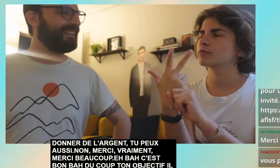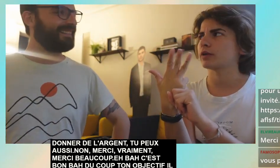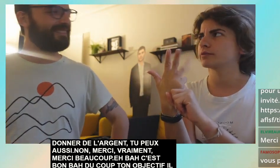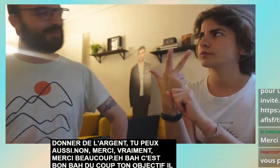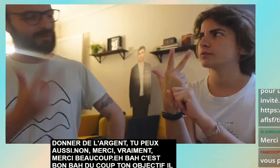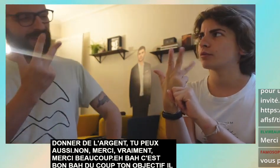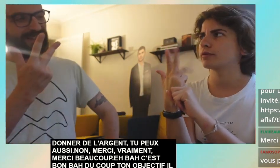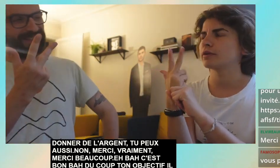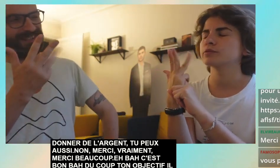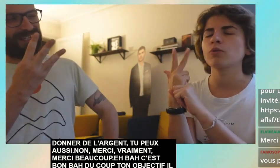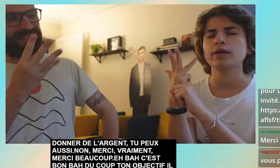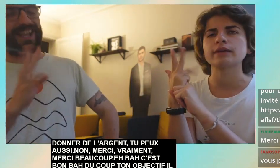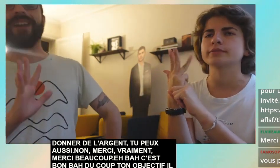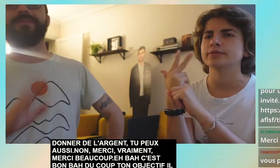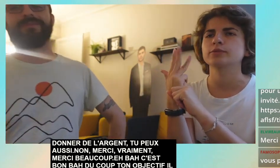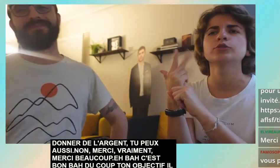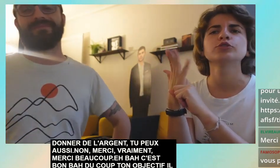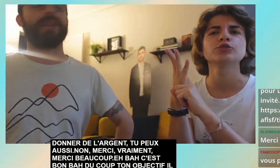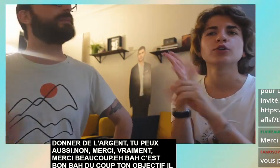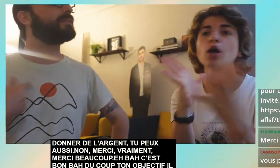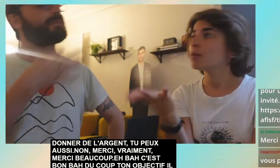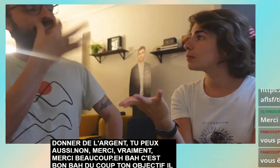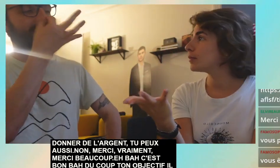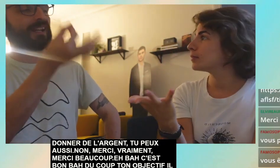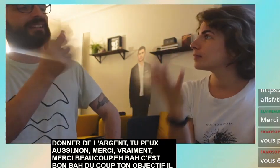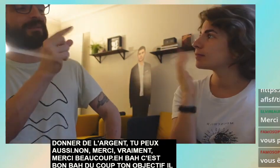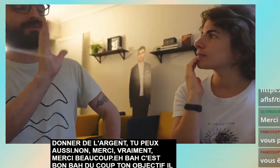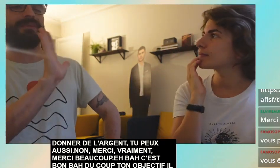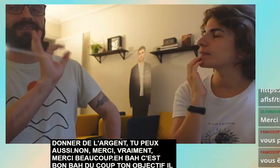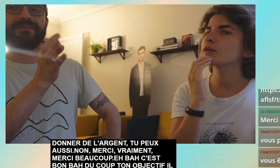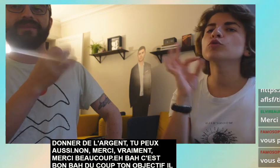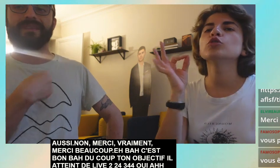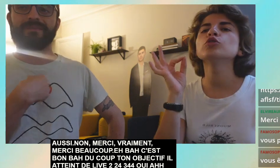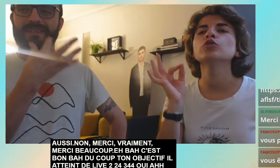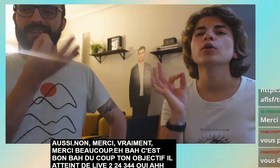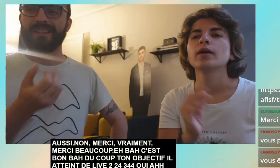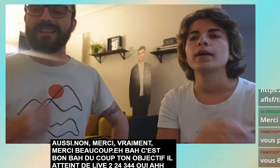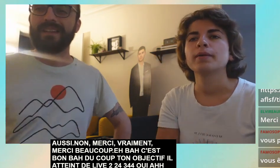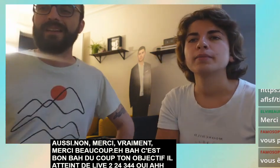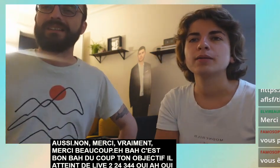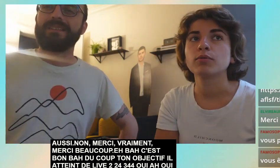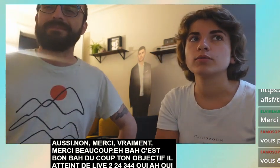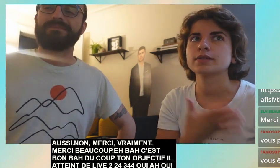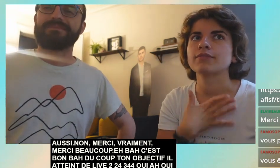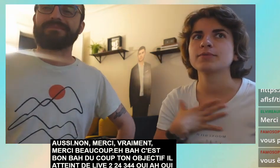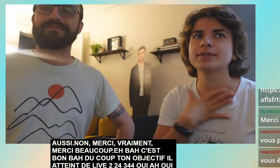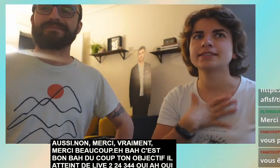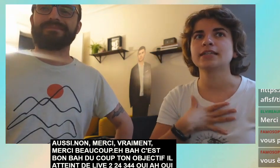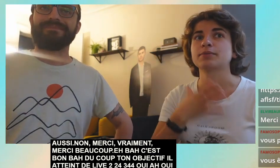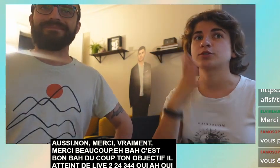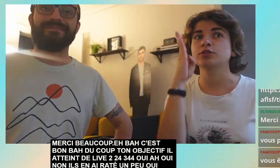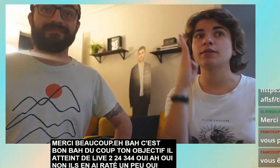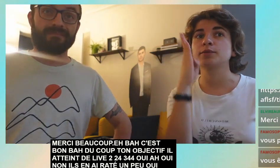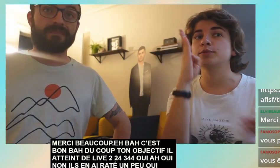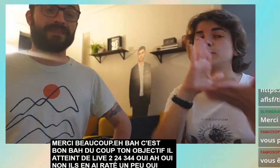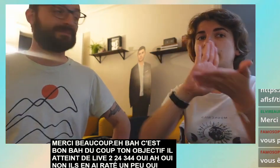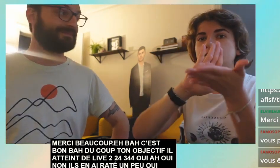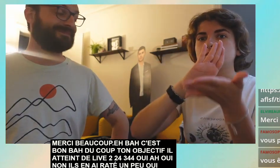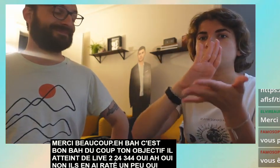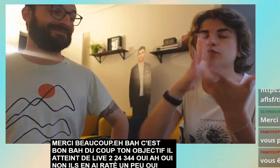4, 3? 4, 4. Ah, Oui. ah oui, non, oui, j'en ai raté un peu, oui. Oui. Mais bon, t'as fait plaisir parce que j'avais besoin de. Enfin,